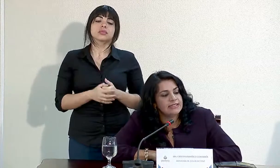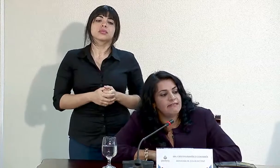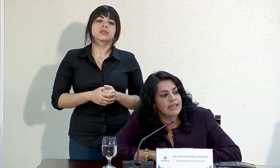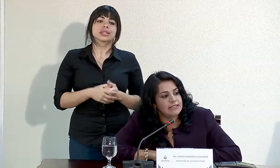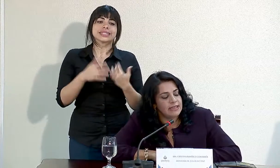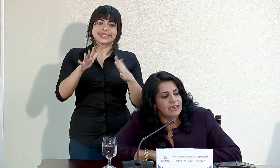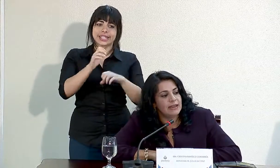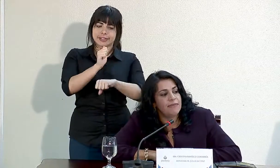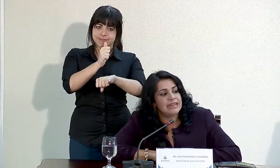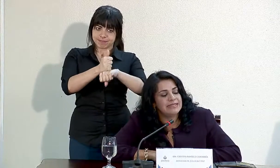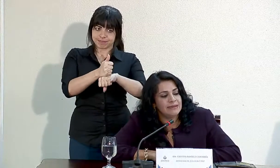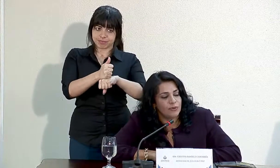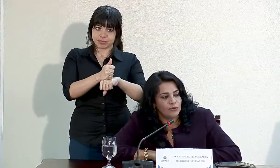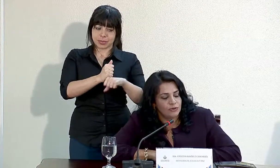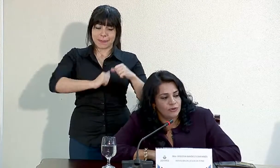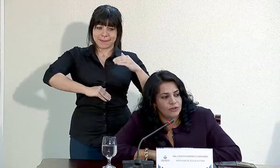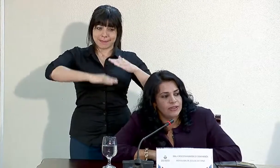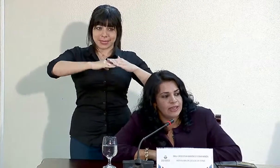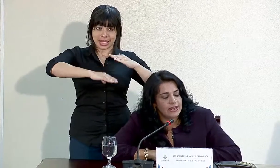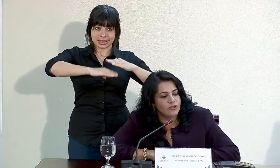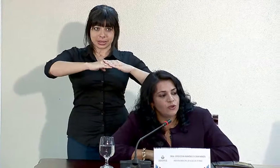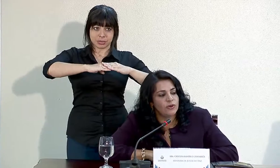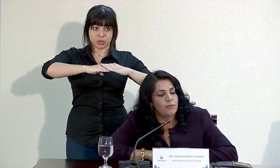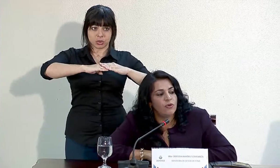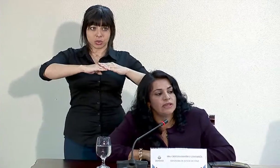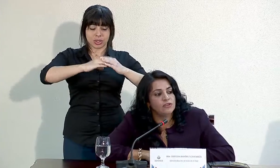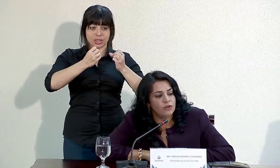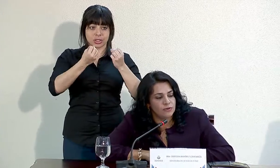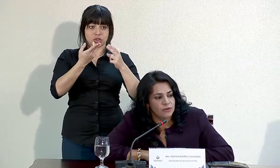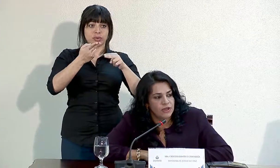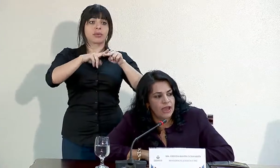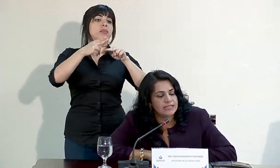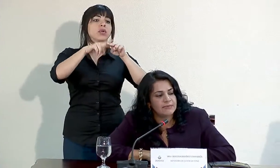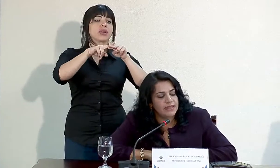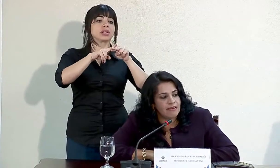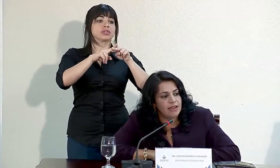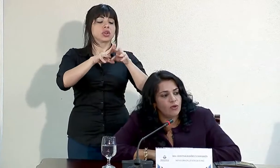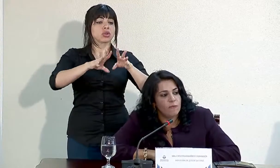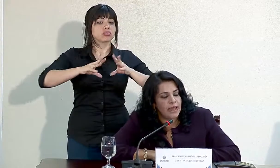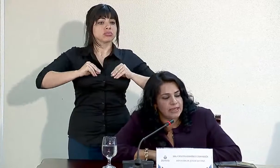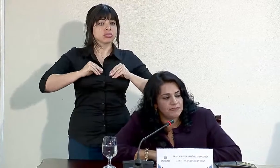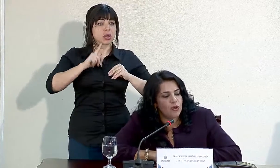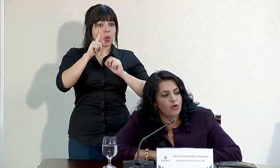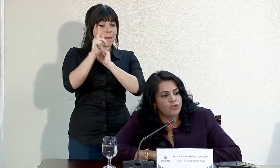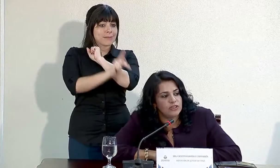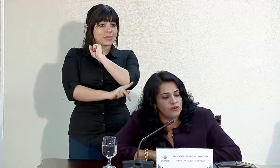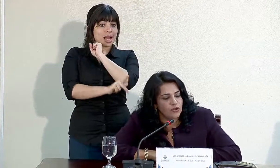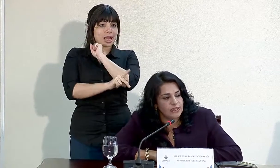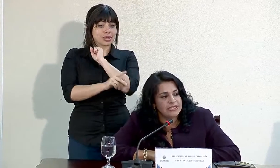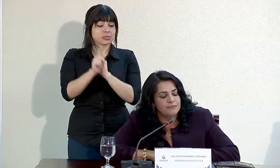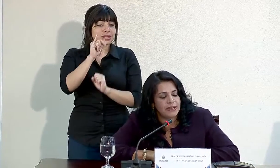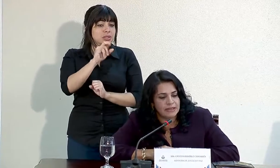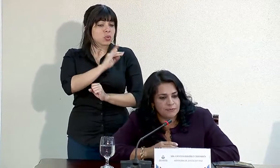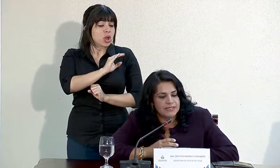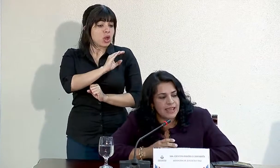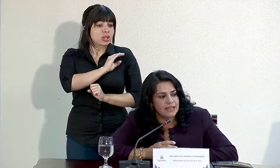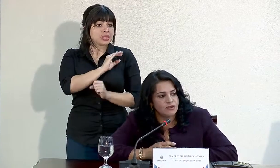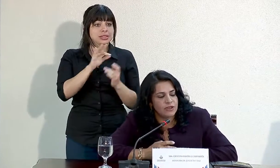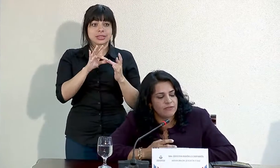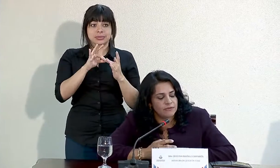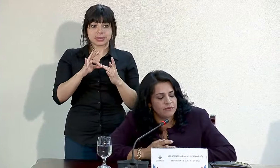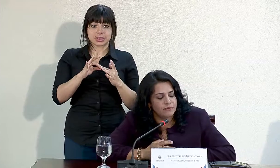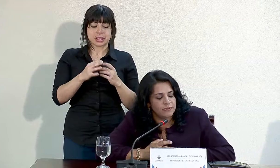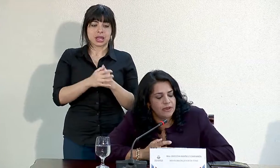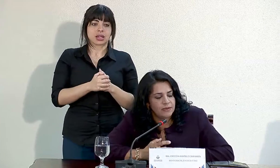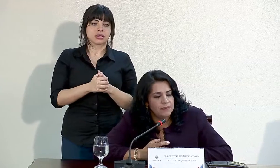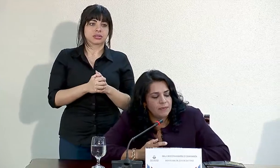se establece que el máximo de sobrepoblación aceptable en un país bajo condiciones especiales, o